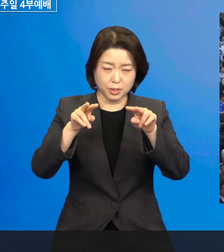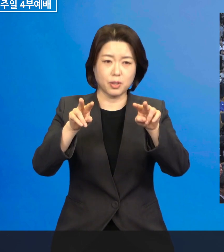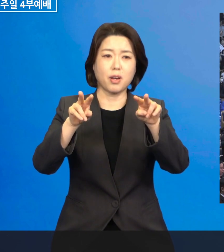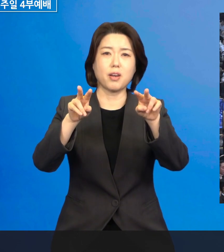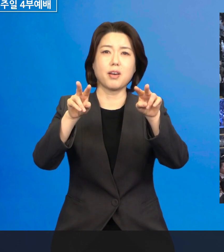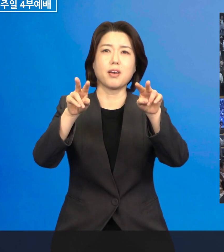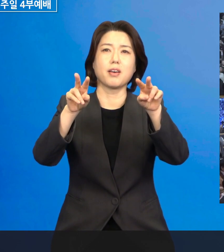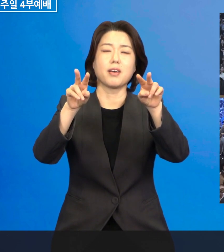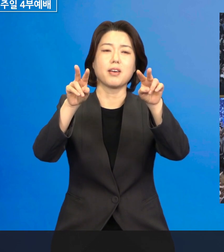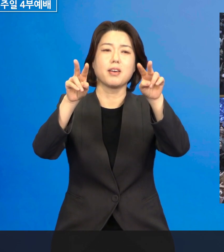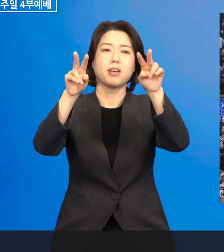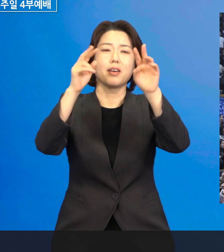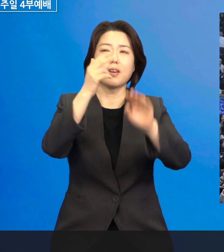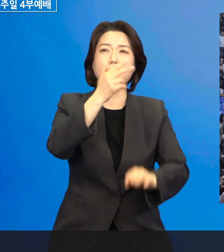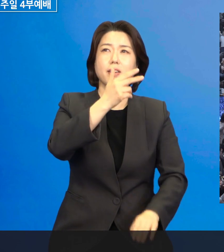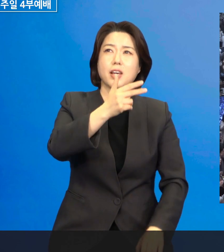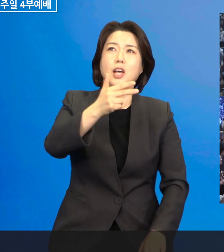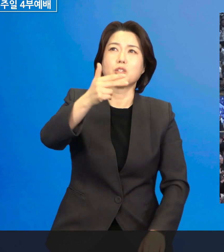눈을 들어